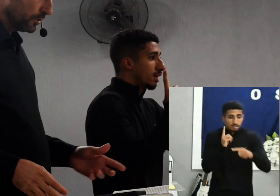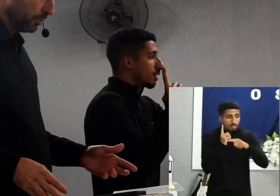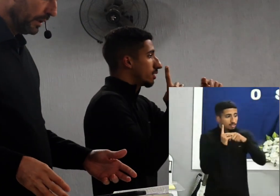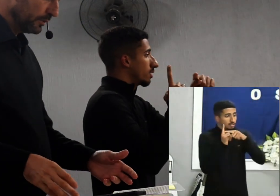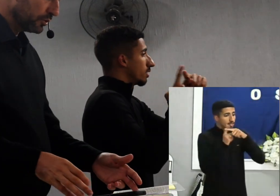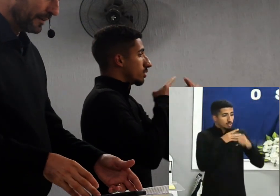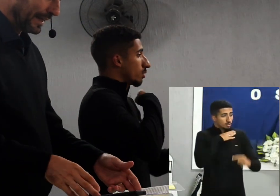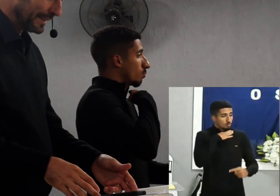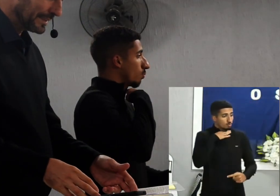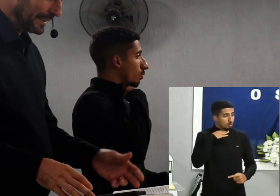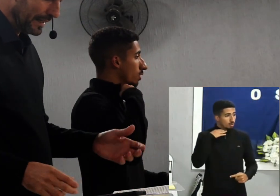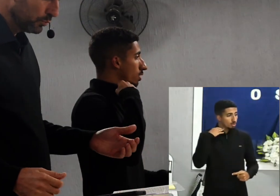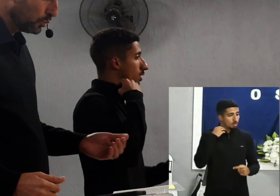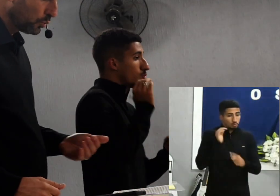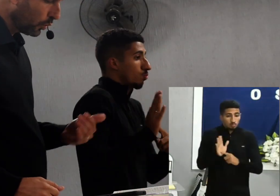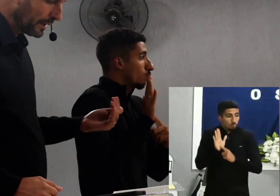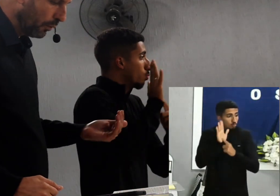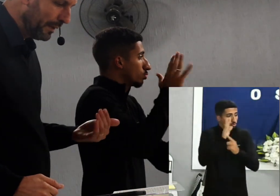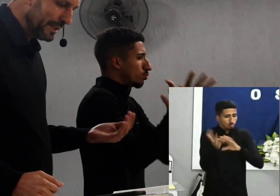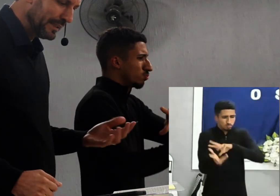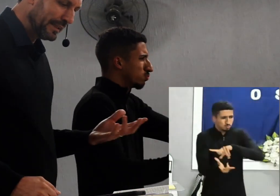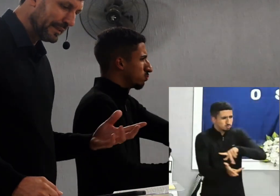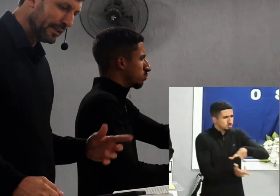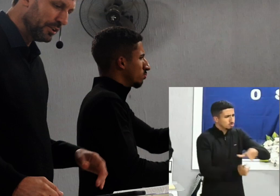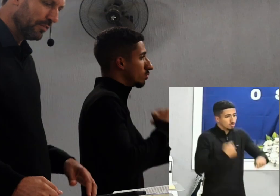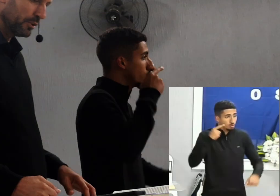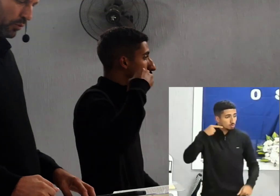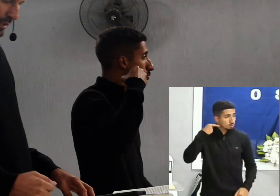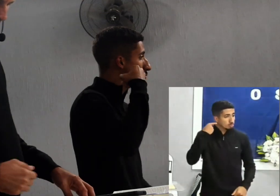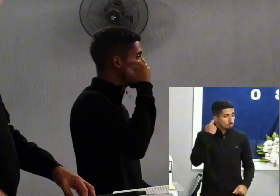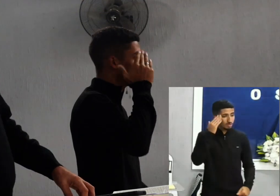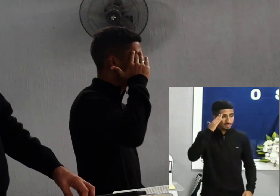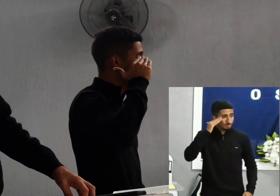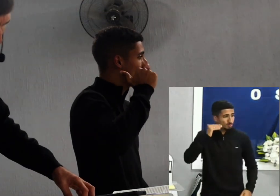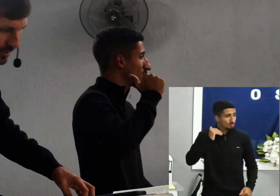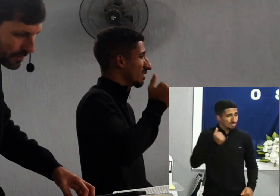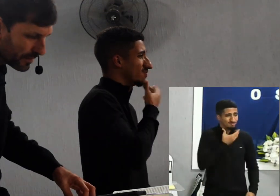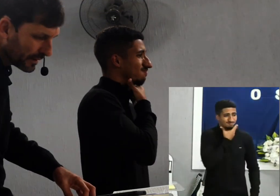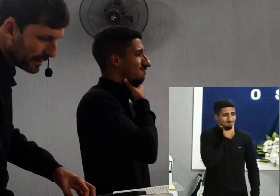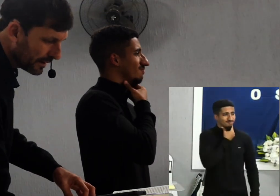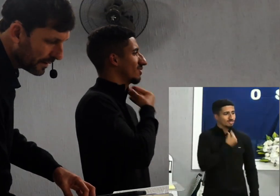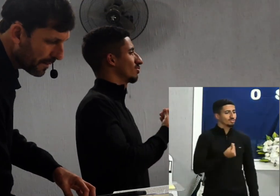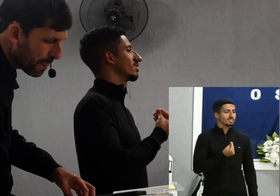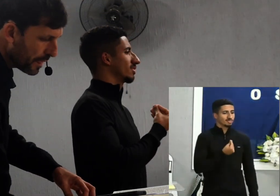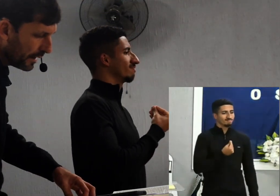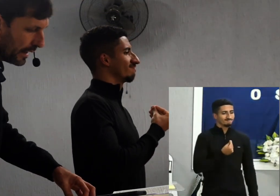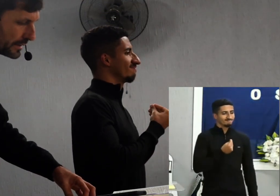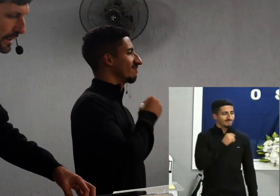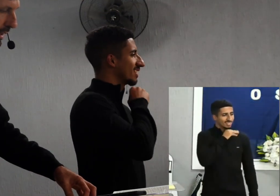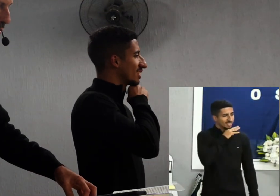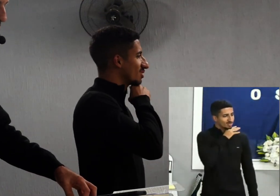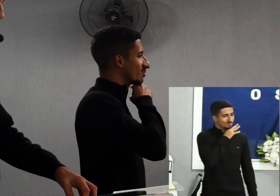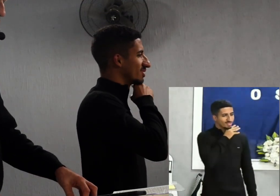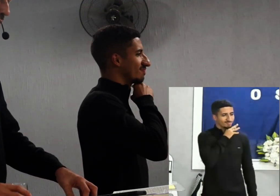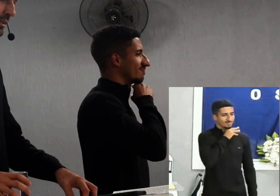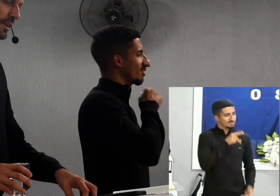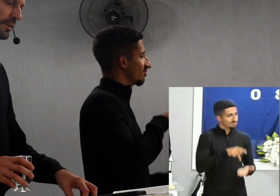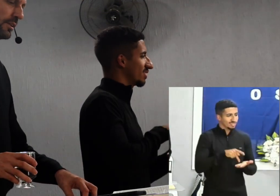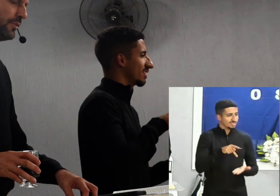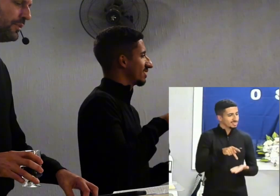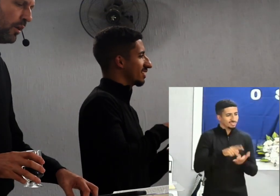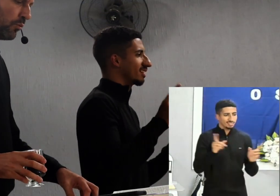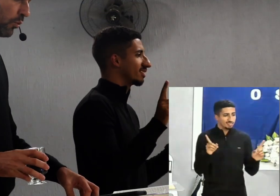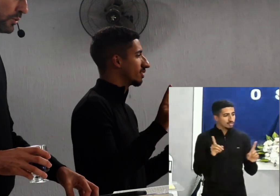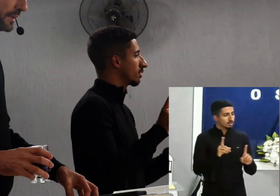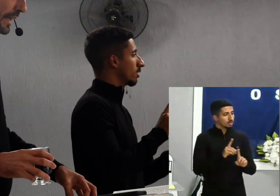os seres humanos fracassaram totalmente na tentativa de conhecer a Deus. As criaturas